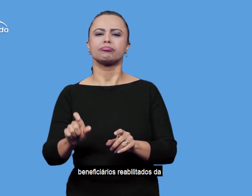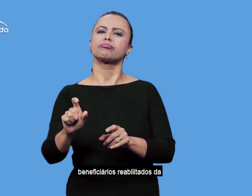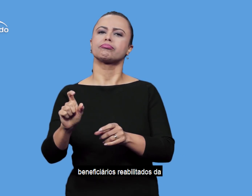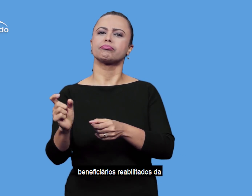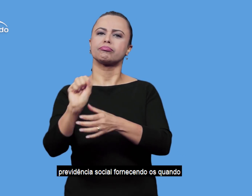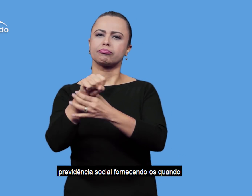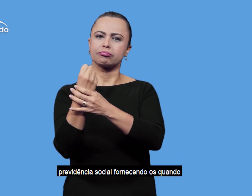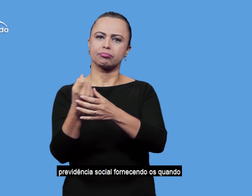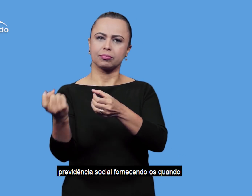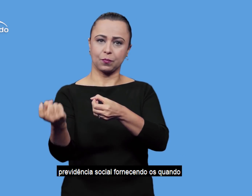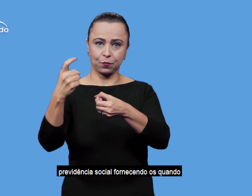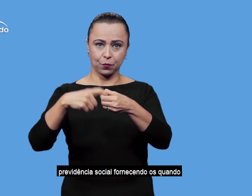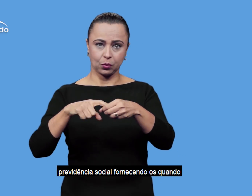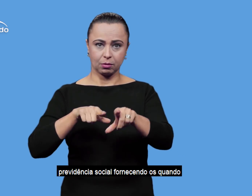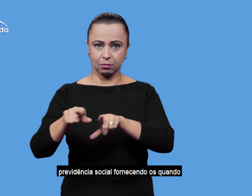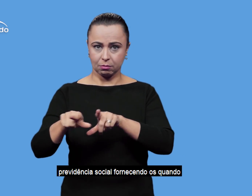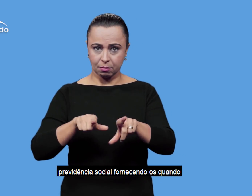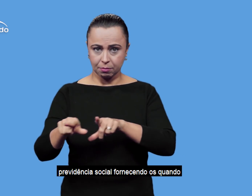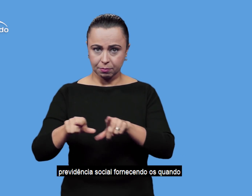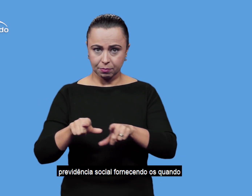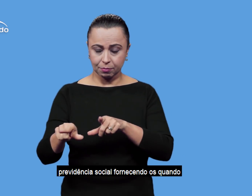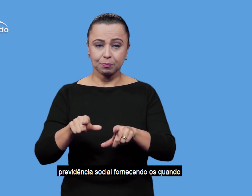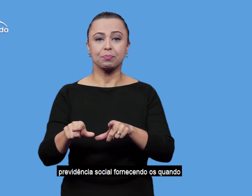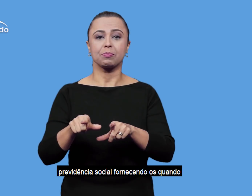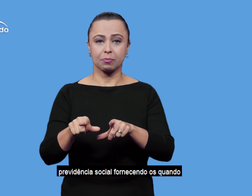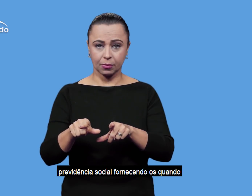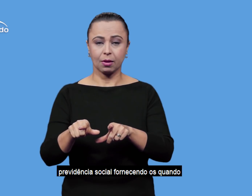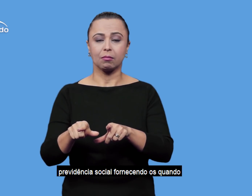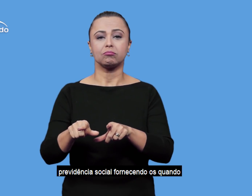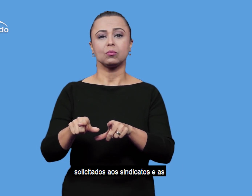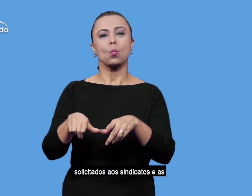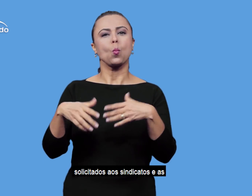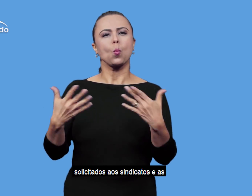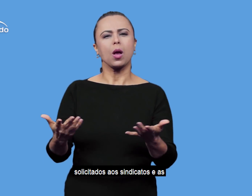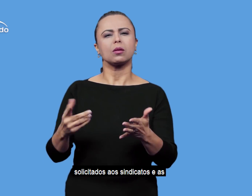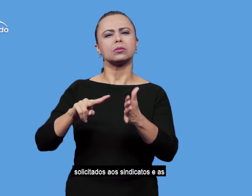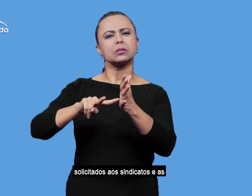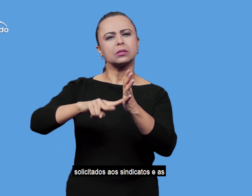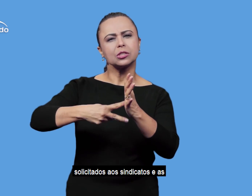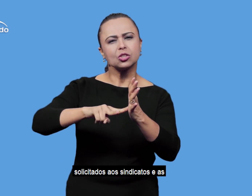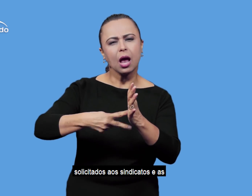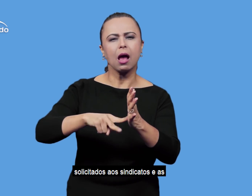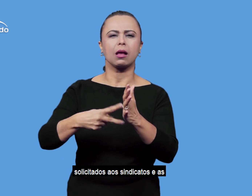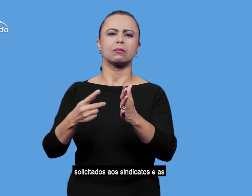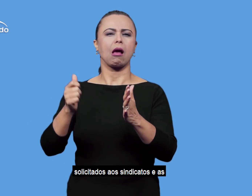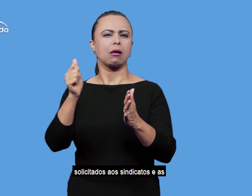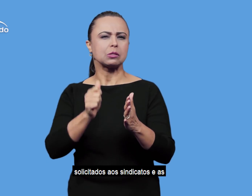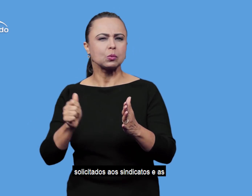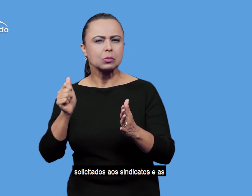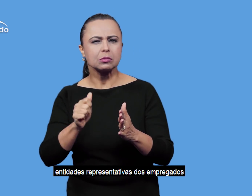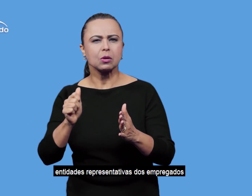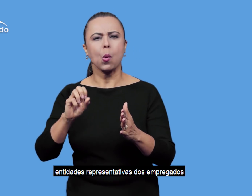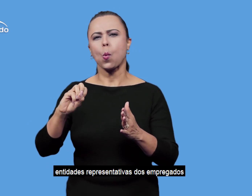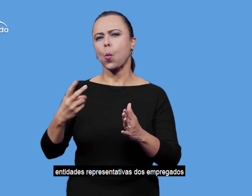previdência social fornecendo os quando solicitados aos sindicatos e as entidades representativas